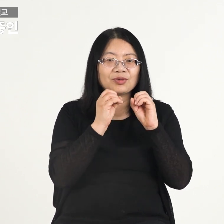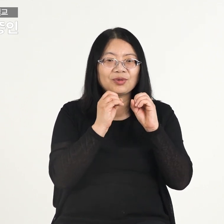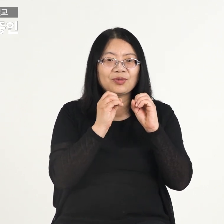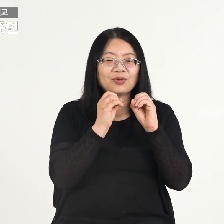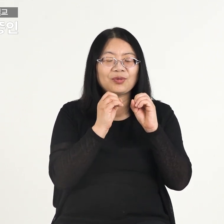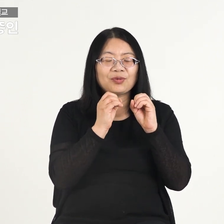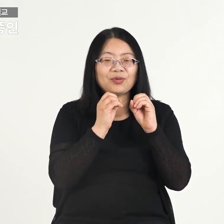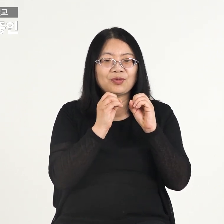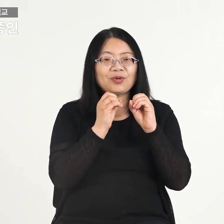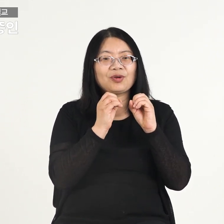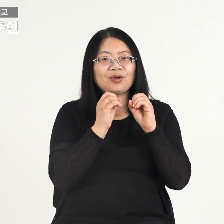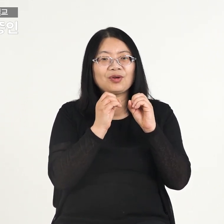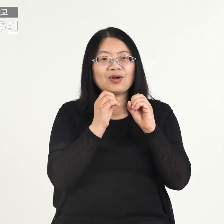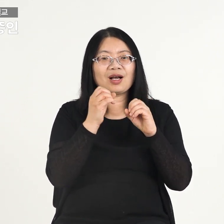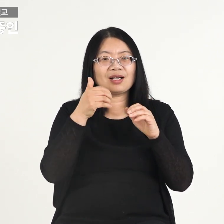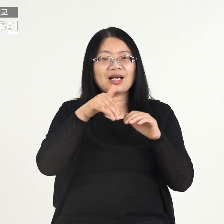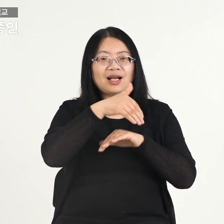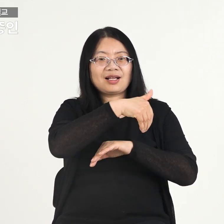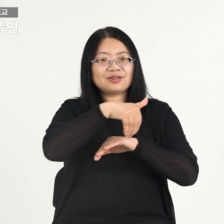출발하는데